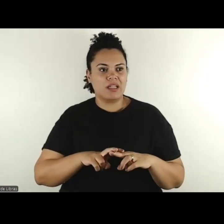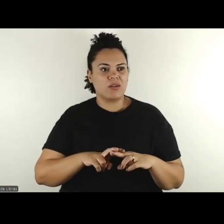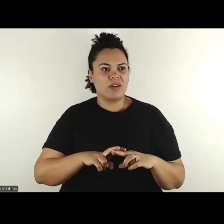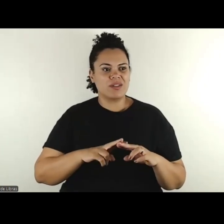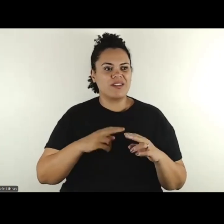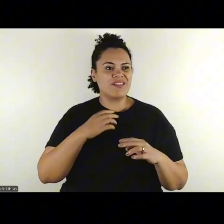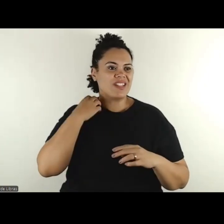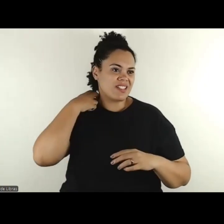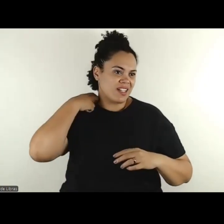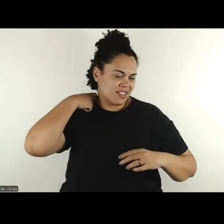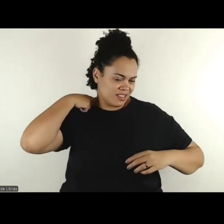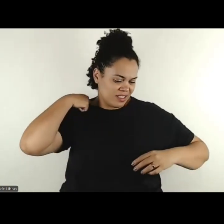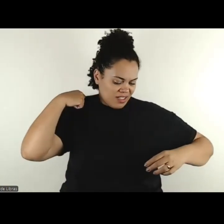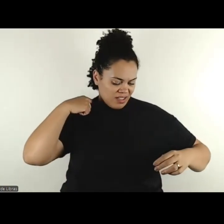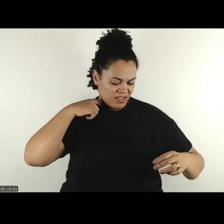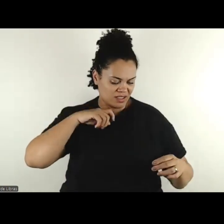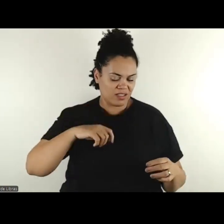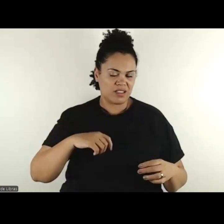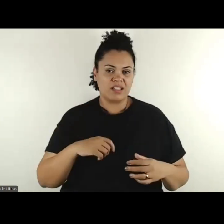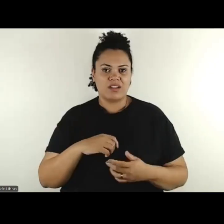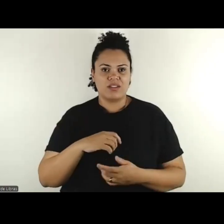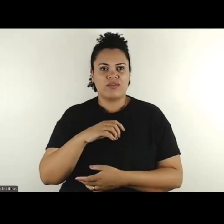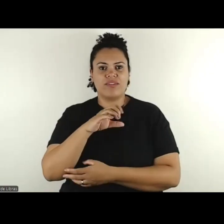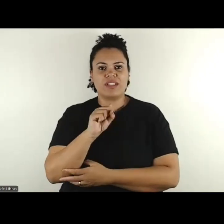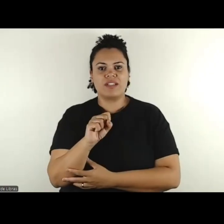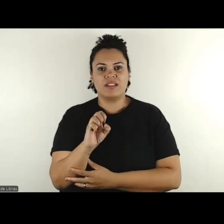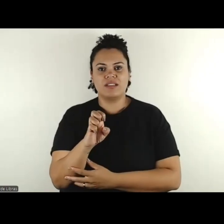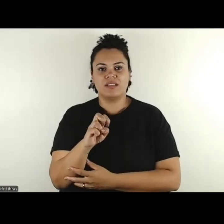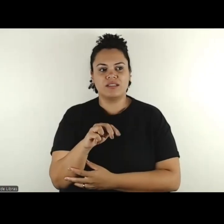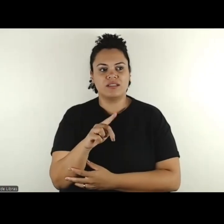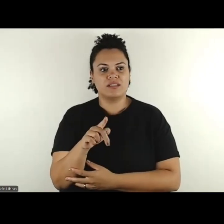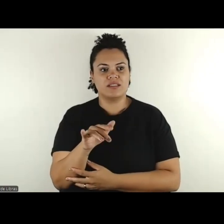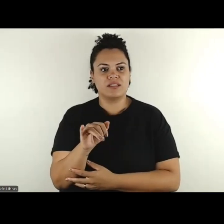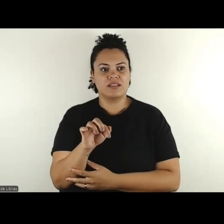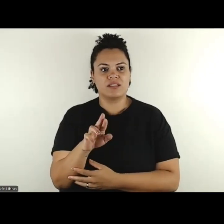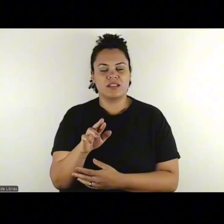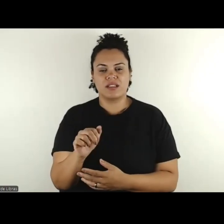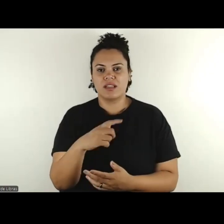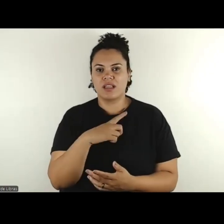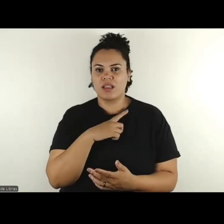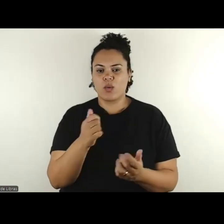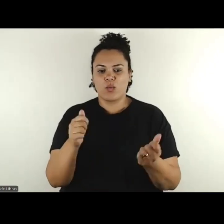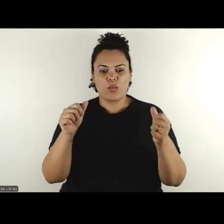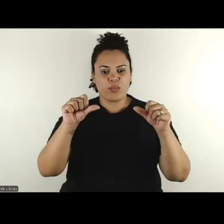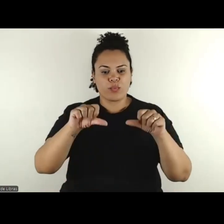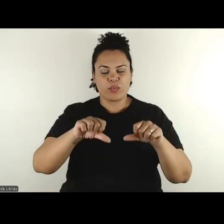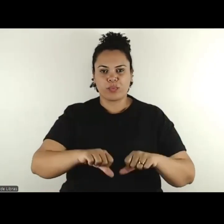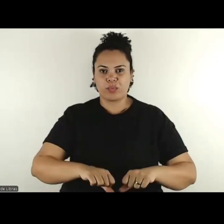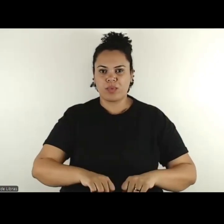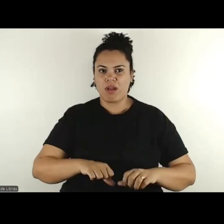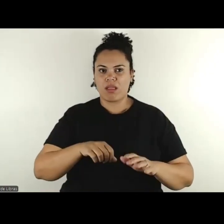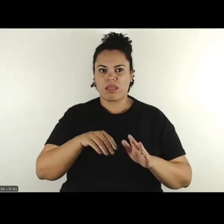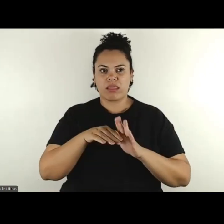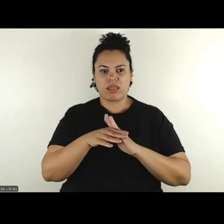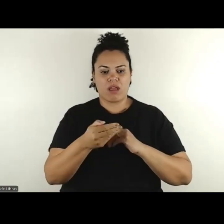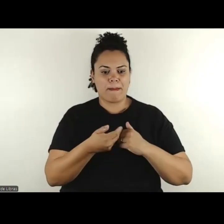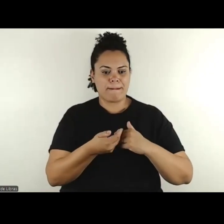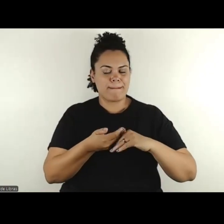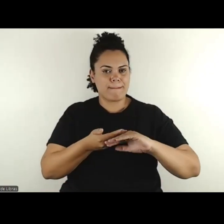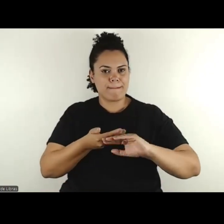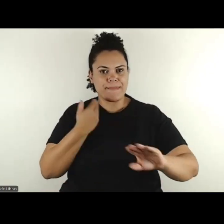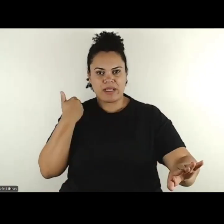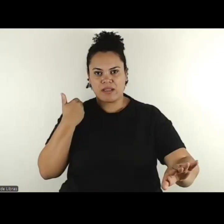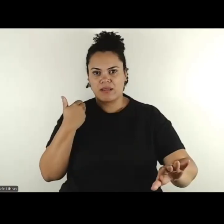assim, as comunidades terapêuticas, elas acabam pegando nessa perspectiva aquilo que de pior e de mais excludente tem na